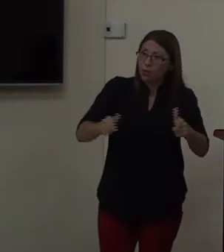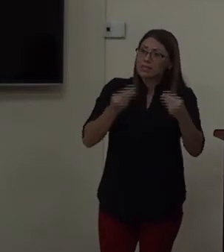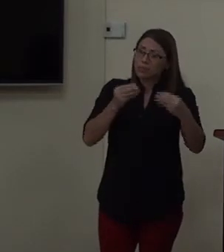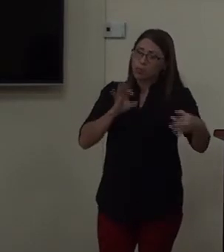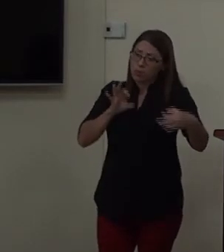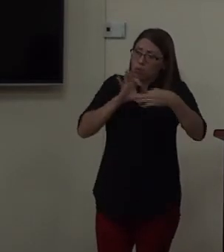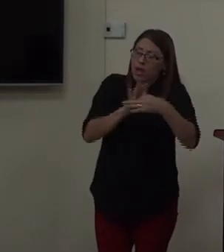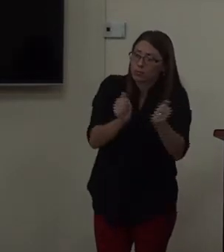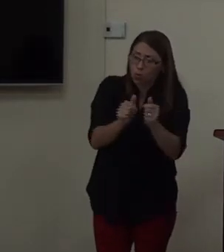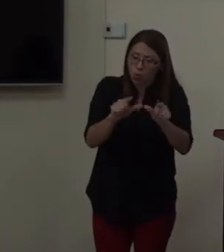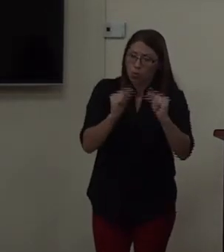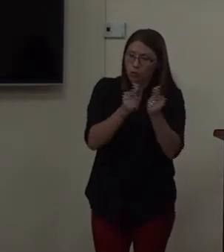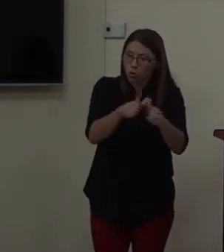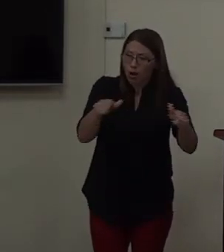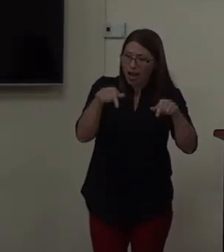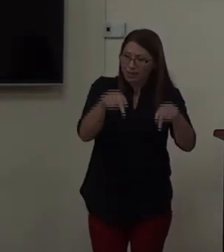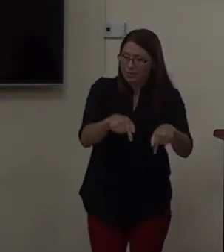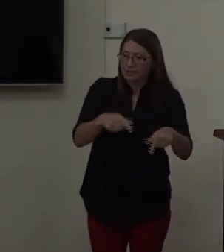los grupos locales, ¿verdad? Y eso